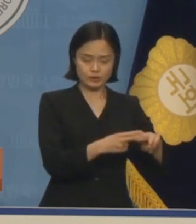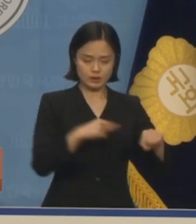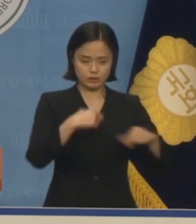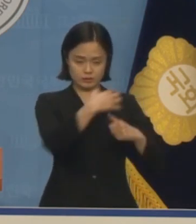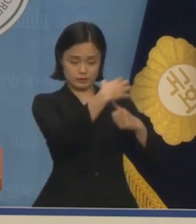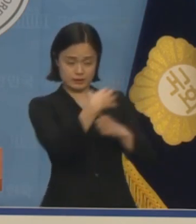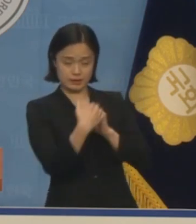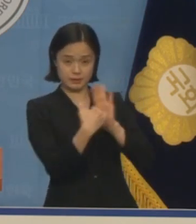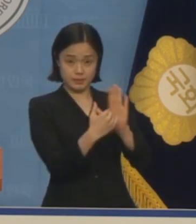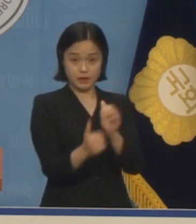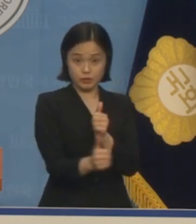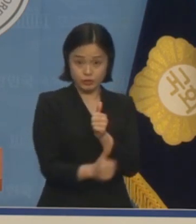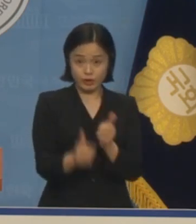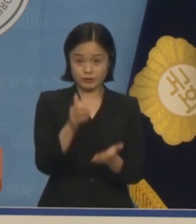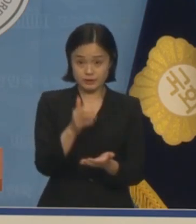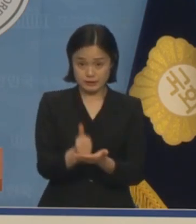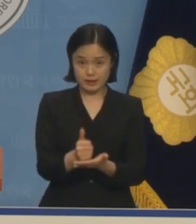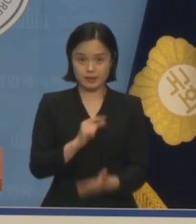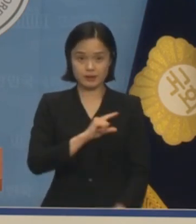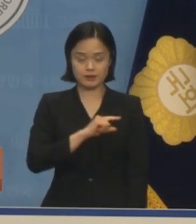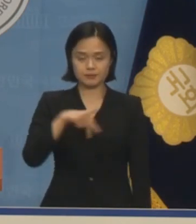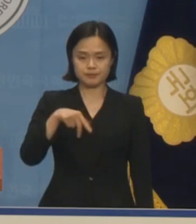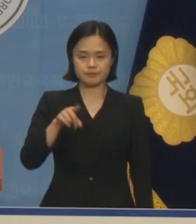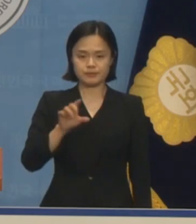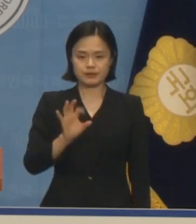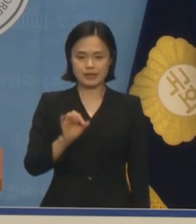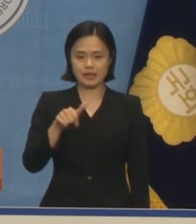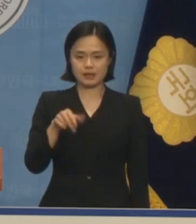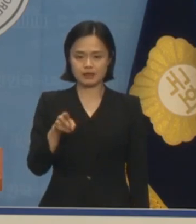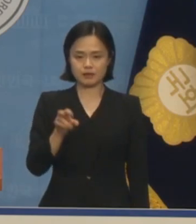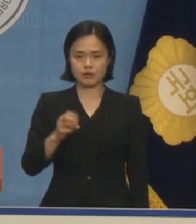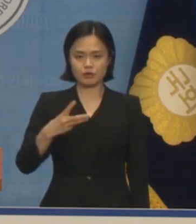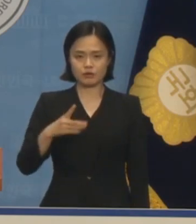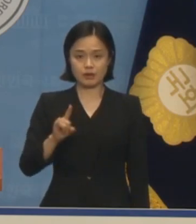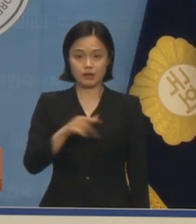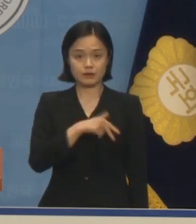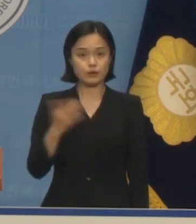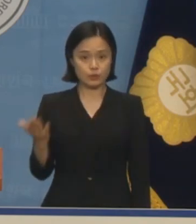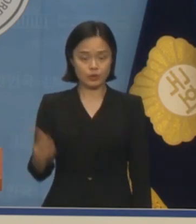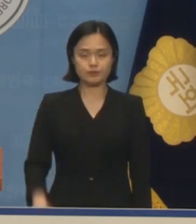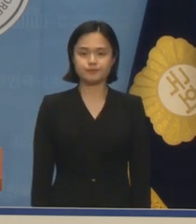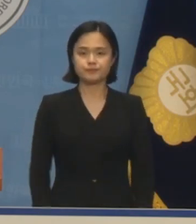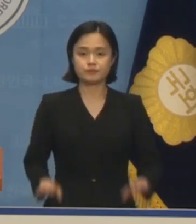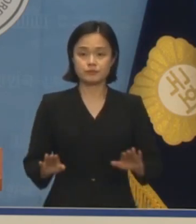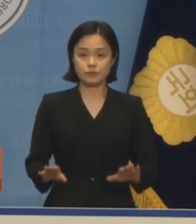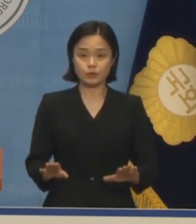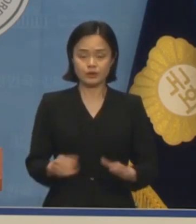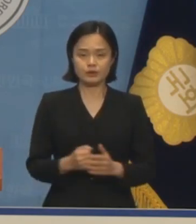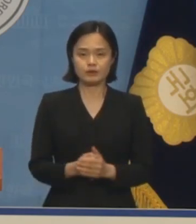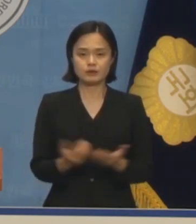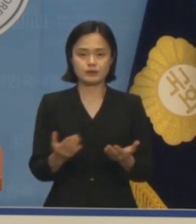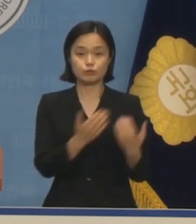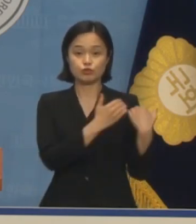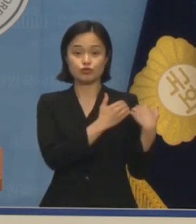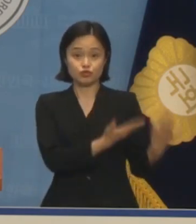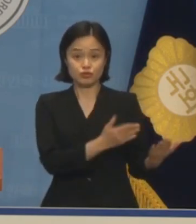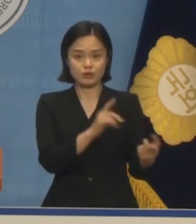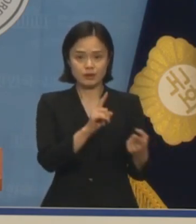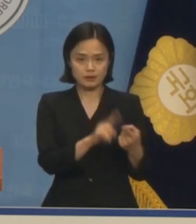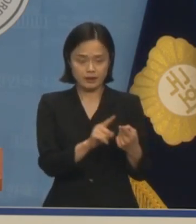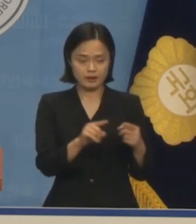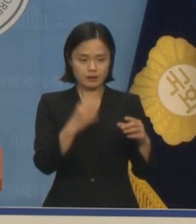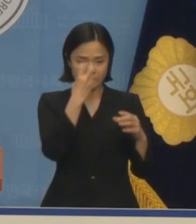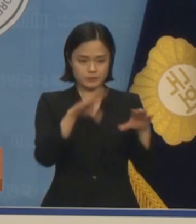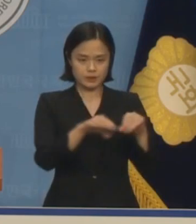최고위원입니다. 직무유기하고 있는 이원석 검찰총장을 향한 기자회견을 하고자 이 자리에 섰습니다. 지난 일요일 이재명